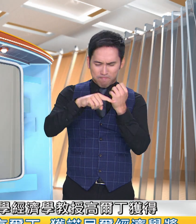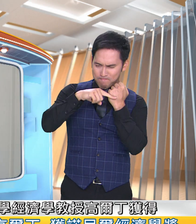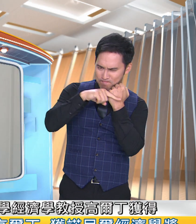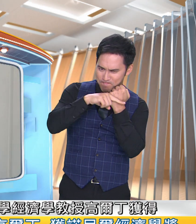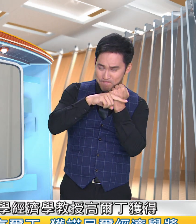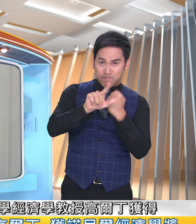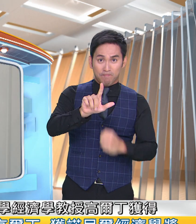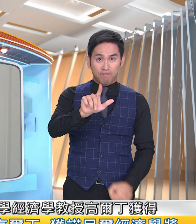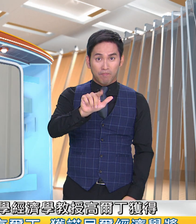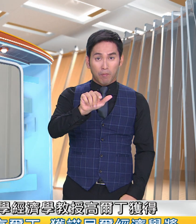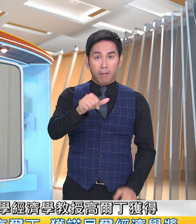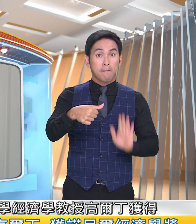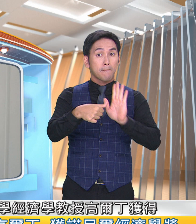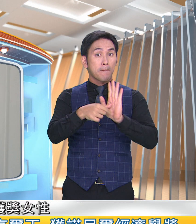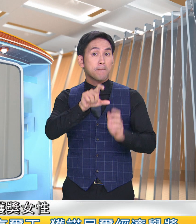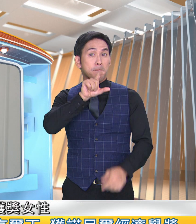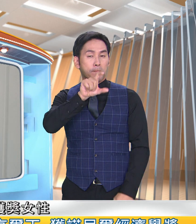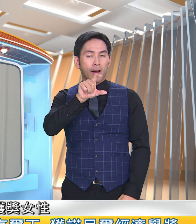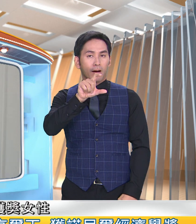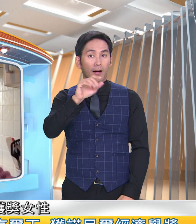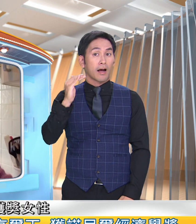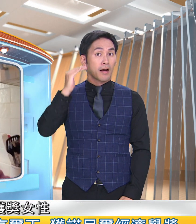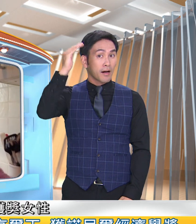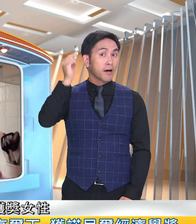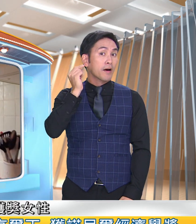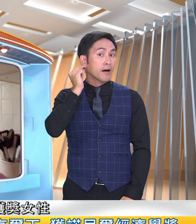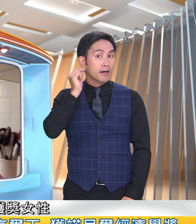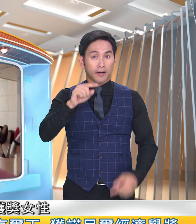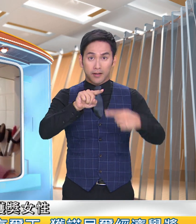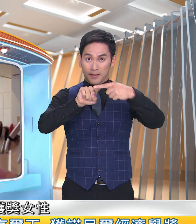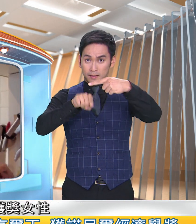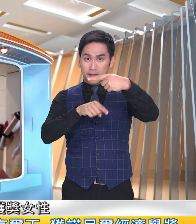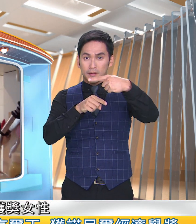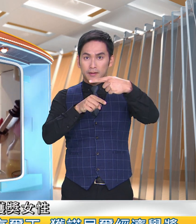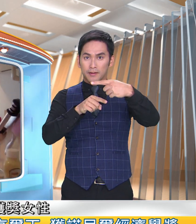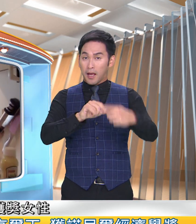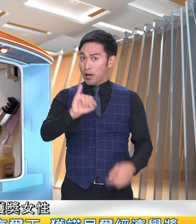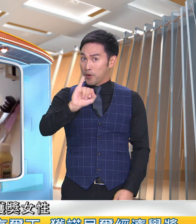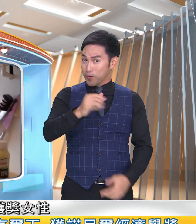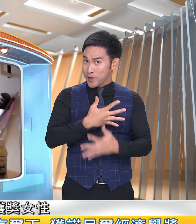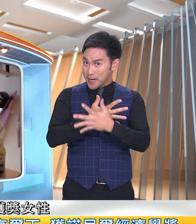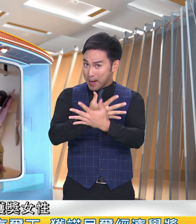得，这也是史上第三位获奖的女性。